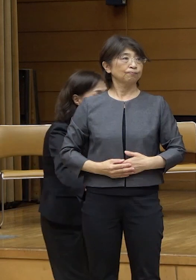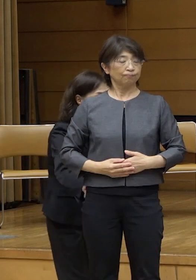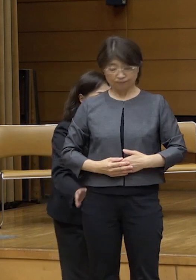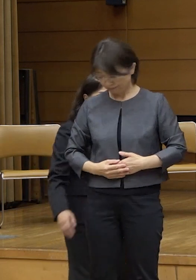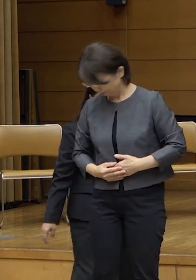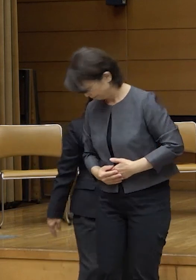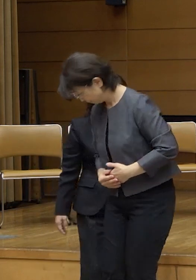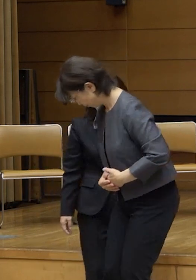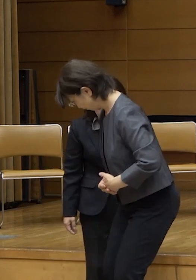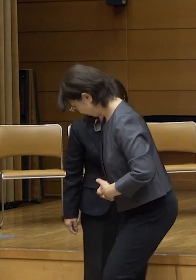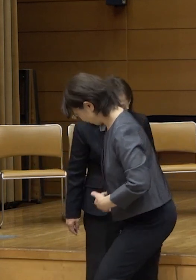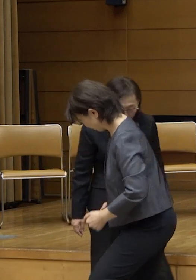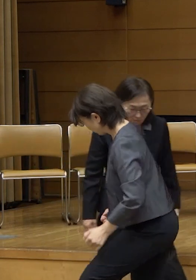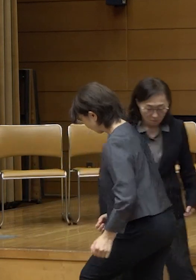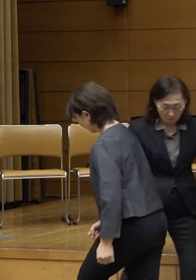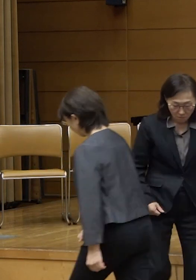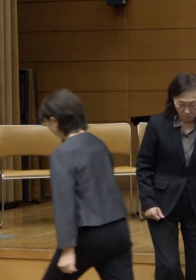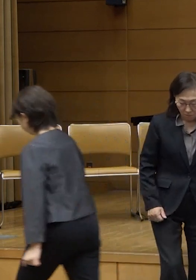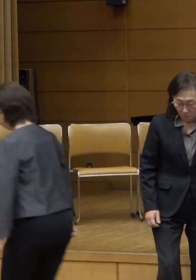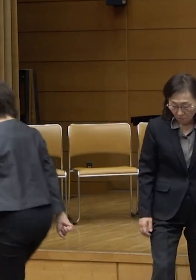どうぞ。